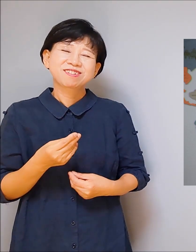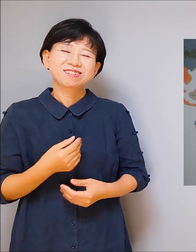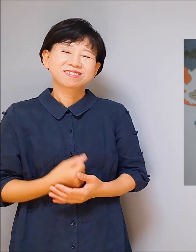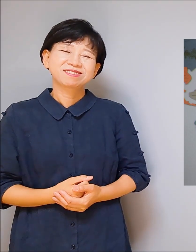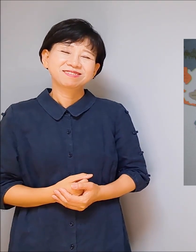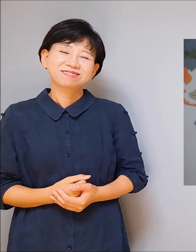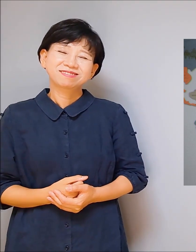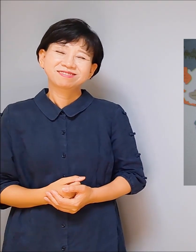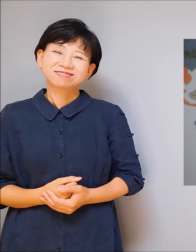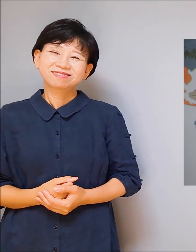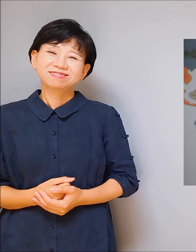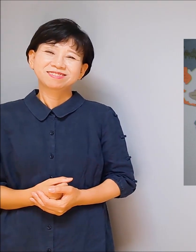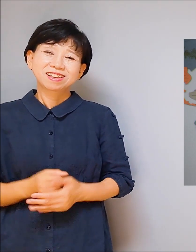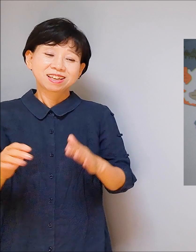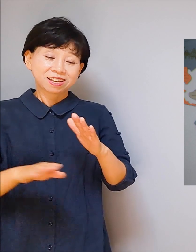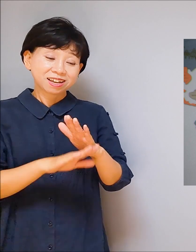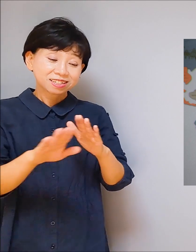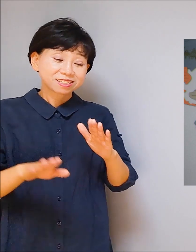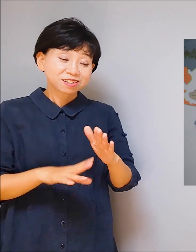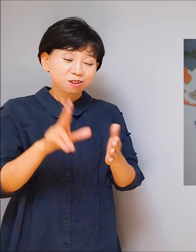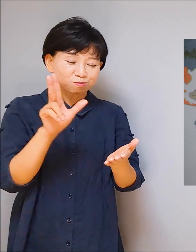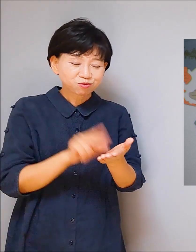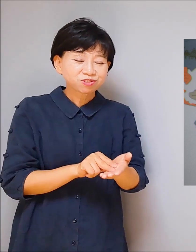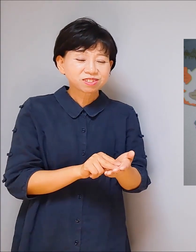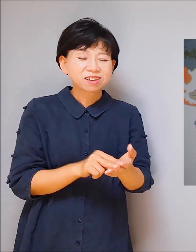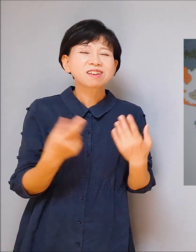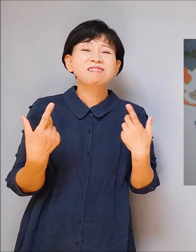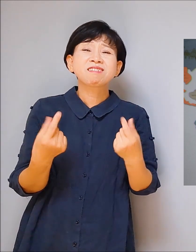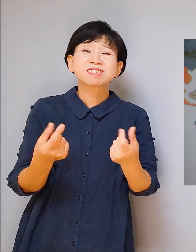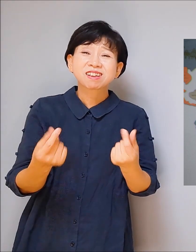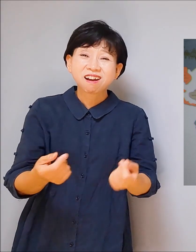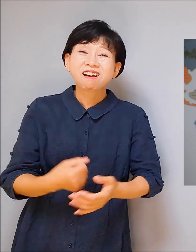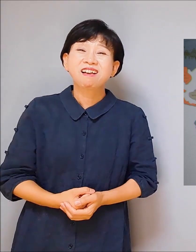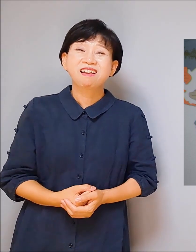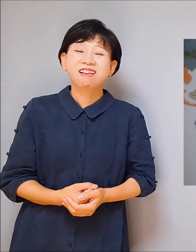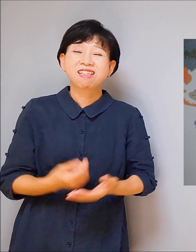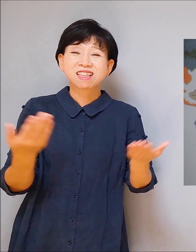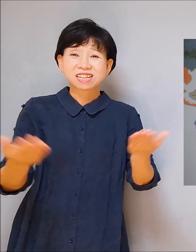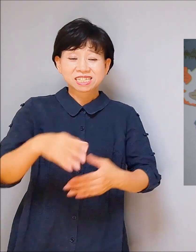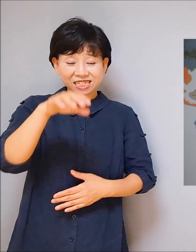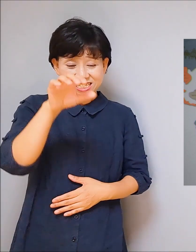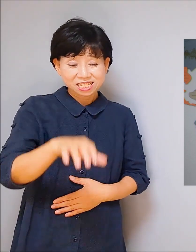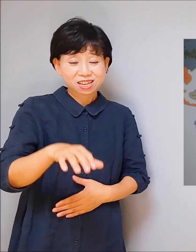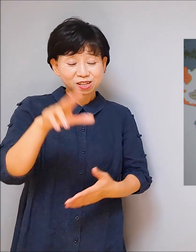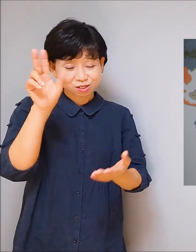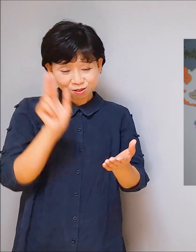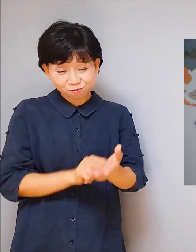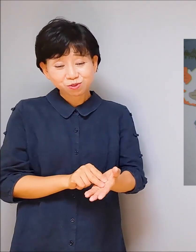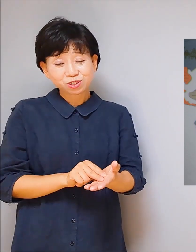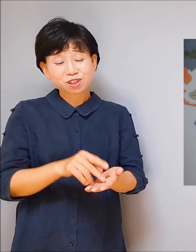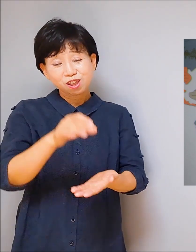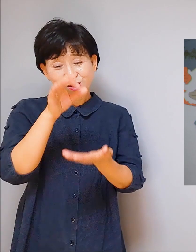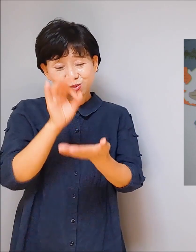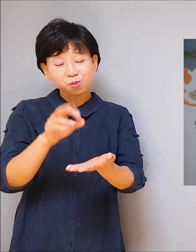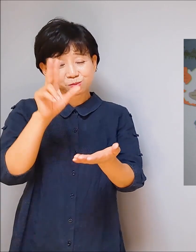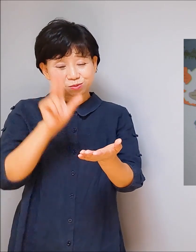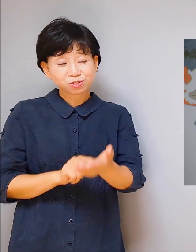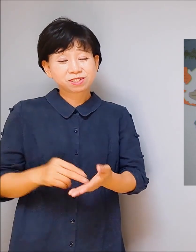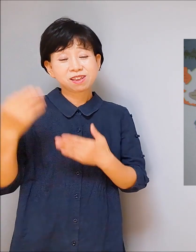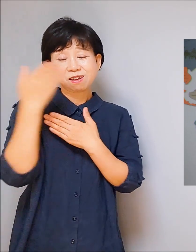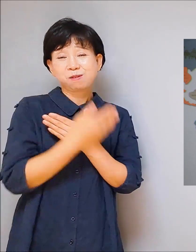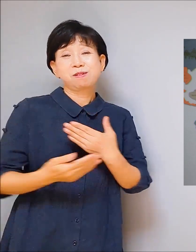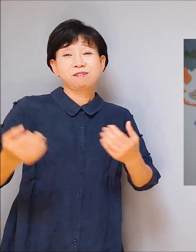힘들겠죠. 가정에 별일이 있을 수 있지요. 직장에서도 돈 문제도 건강